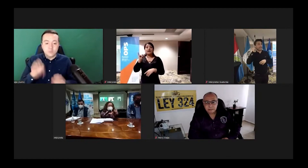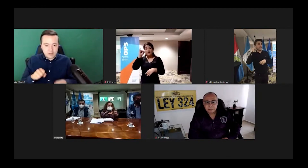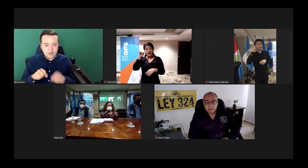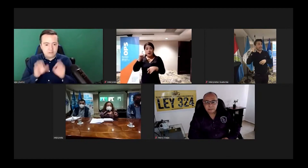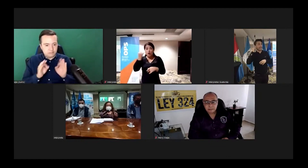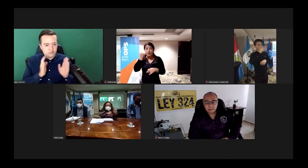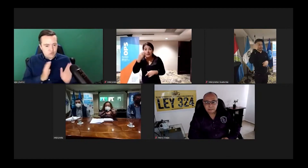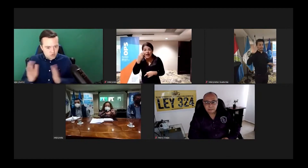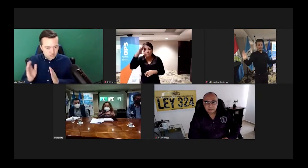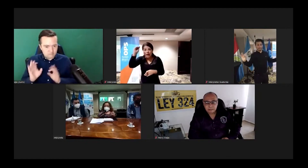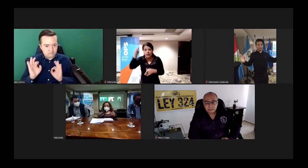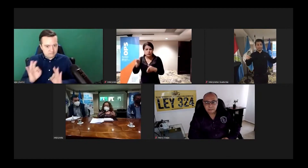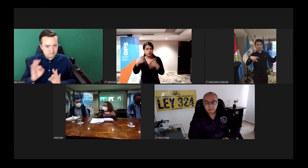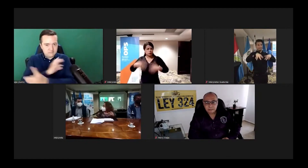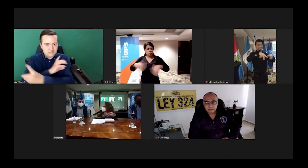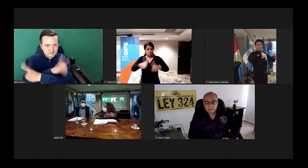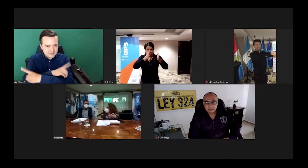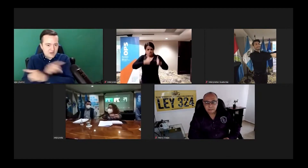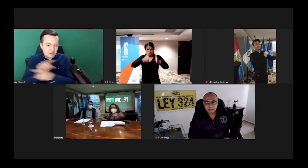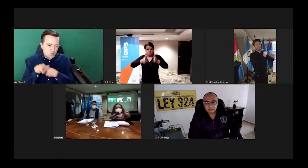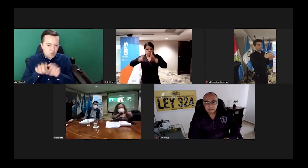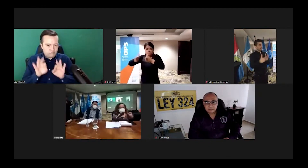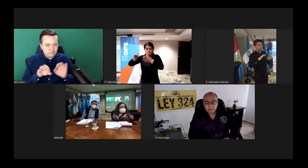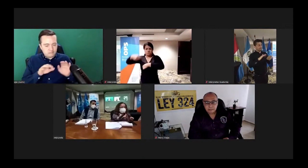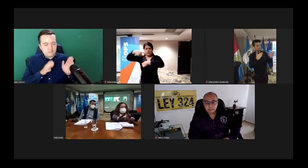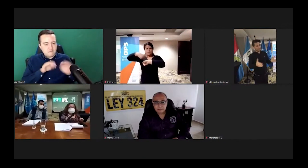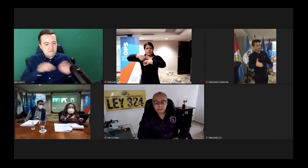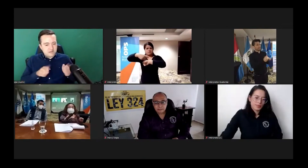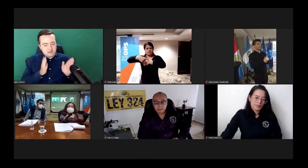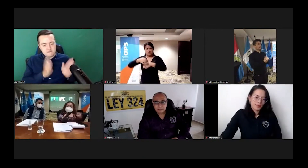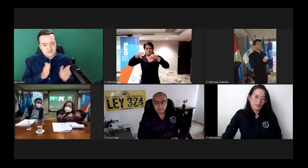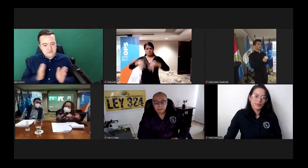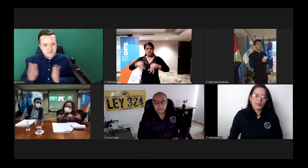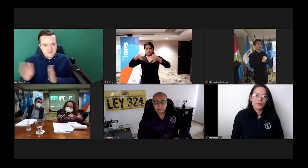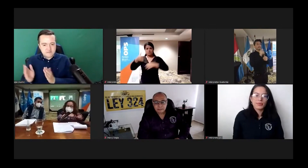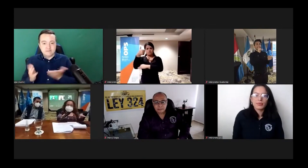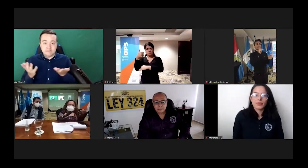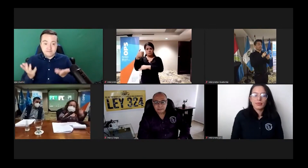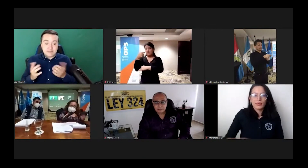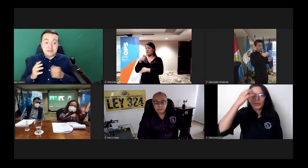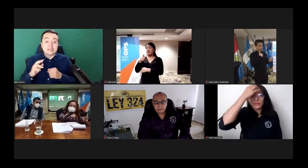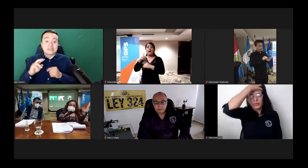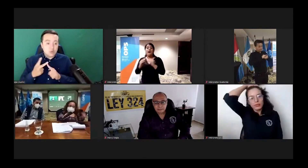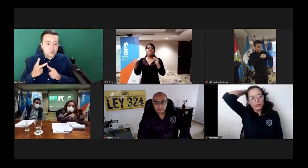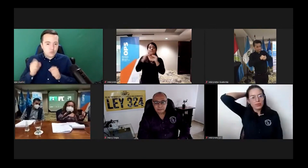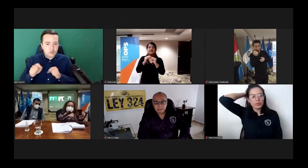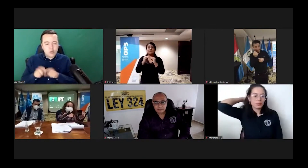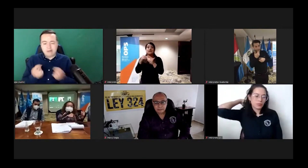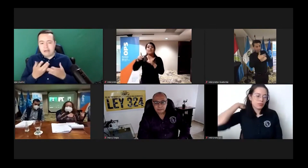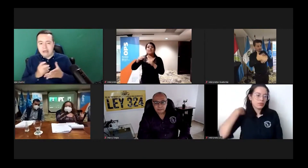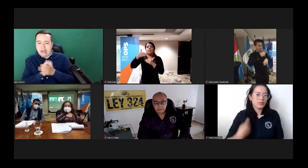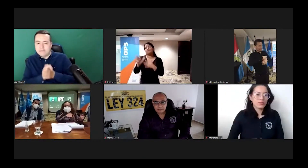orden y la disciplina de la organización de la mesa, y segundo, porque se hace nuestro amigo y nos da minutos de